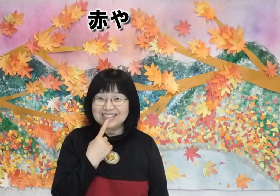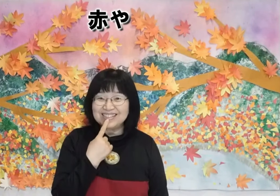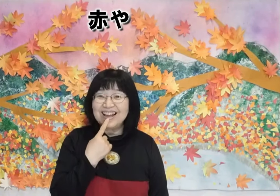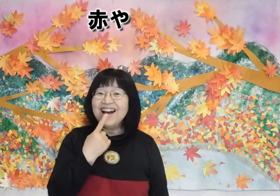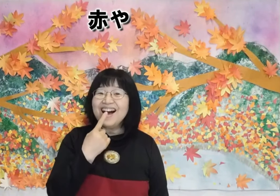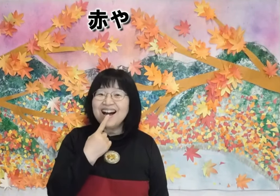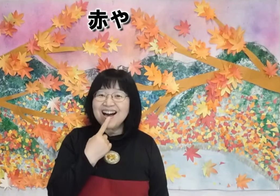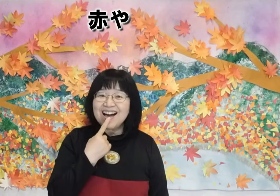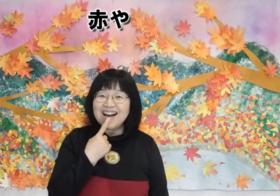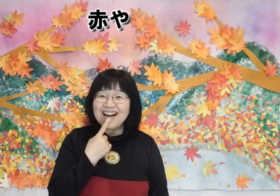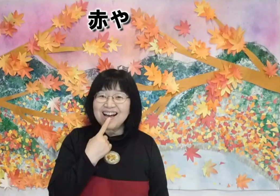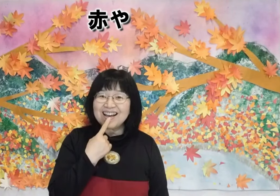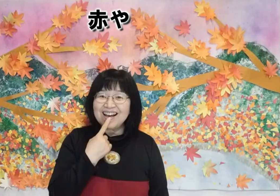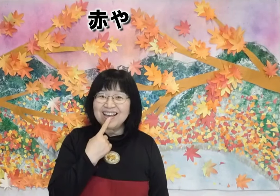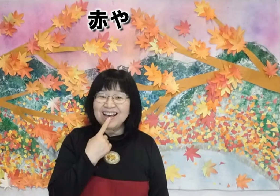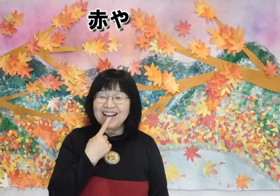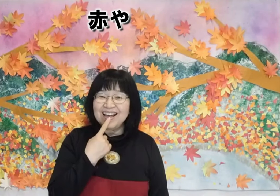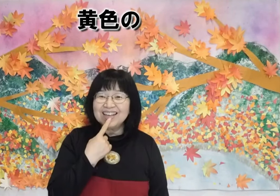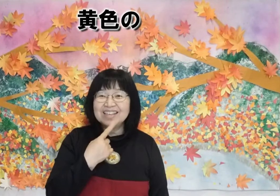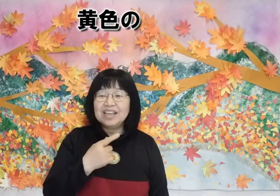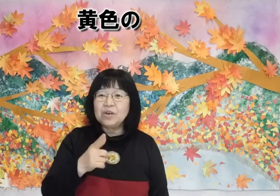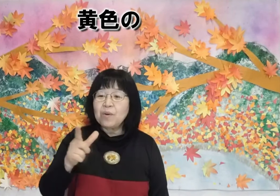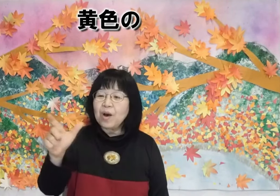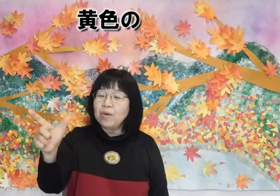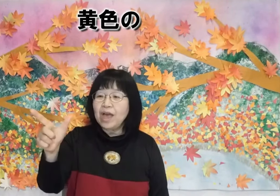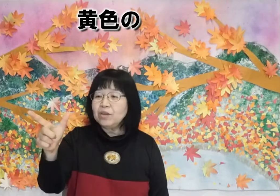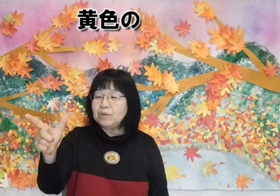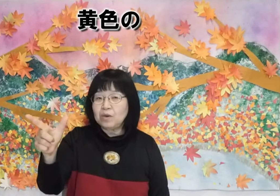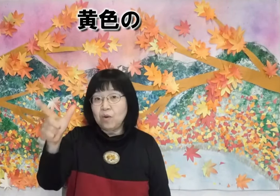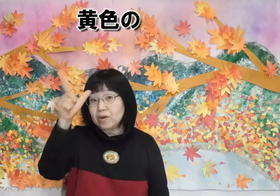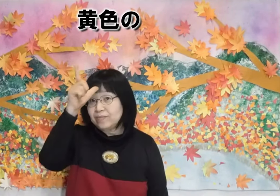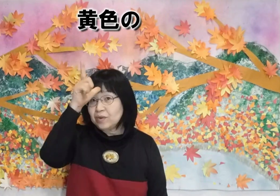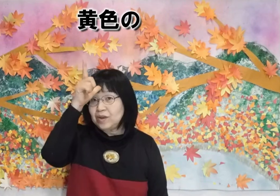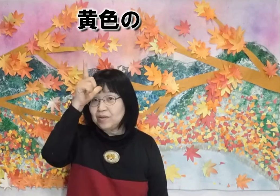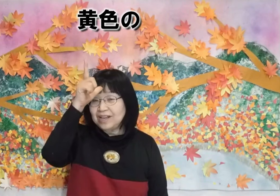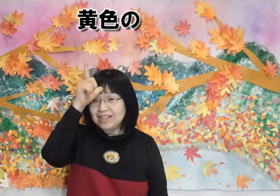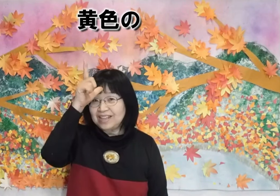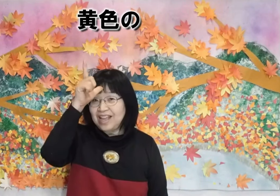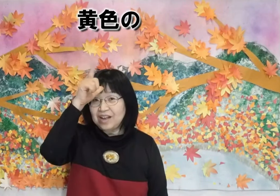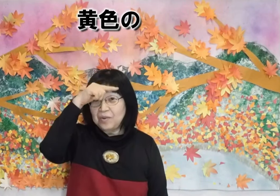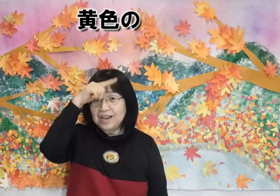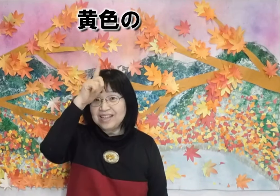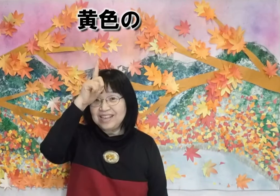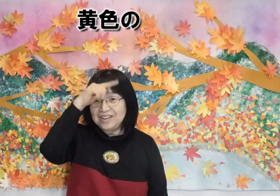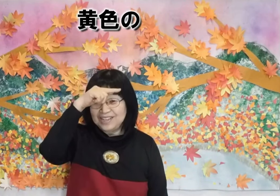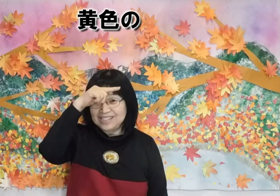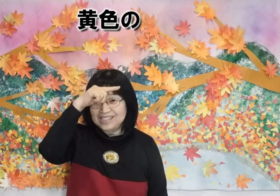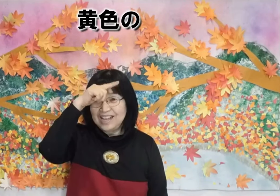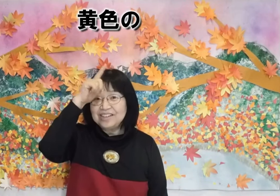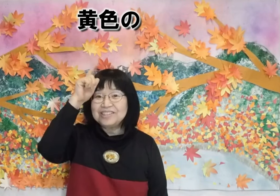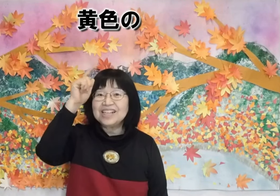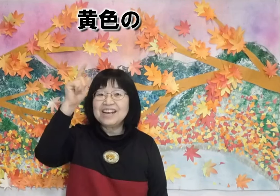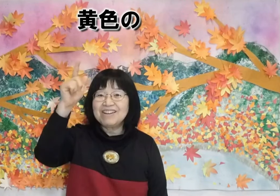。 赤や 黄色は親指をおでこに当てて、これが黄色です。歌に合わせ